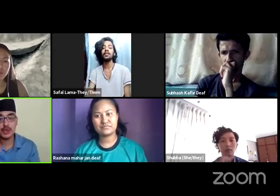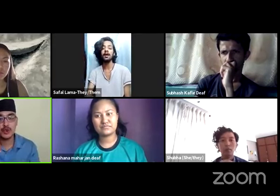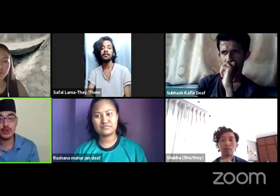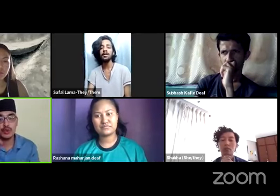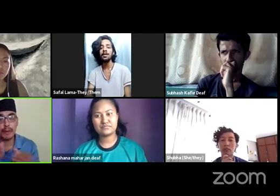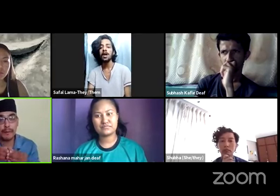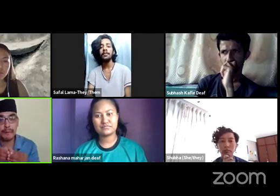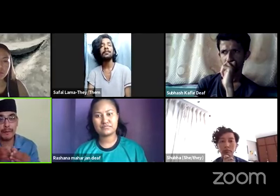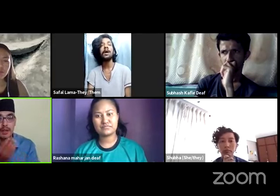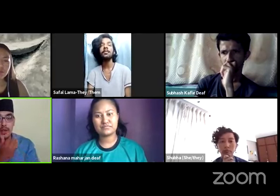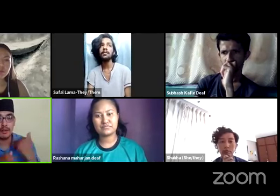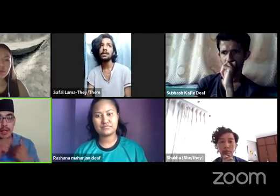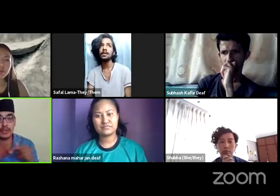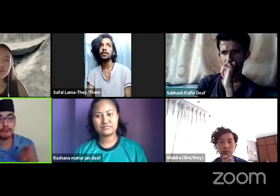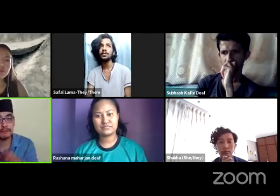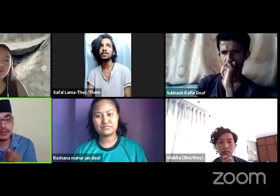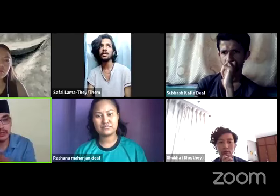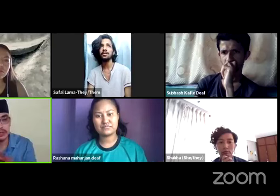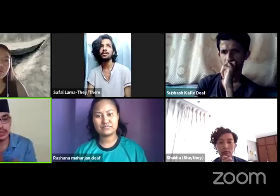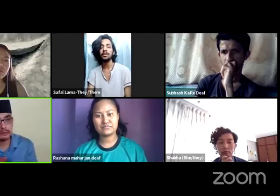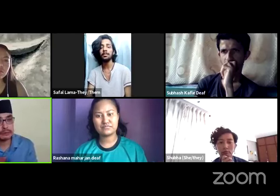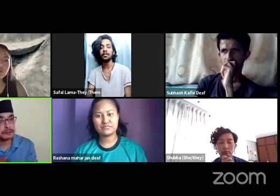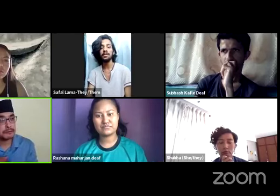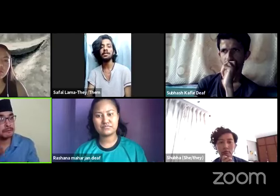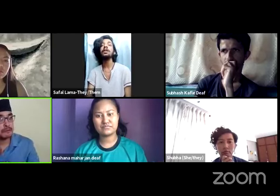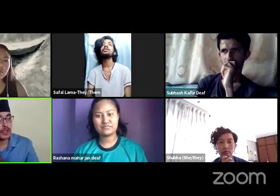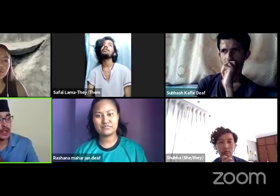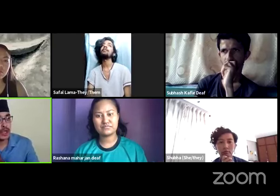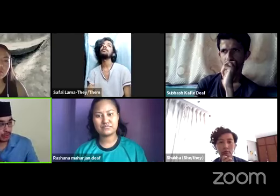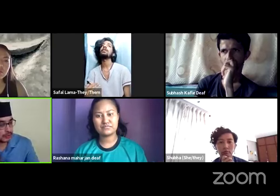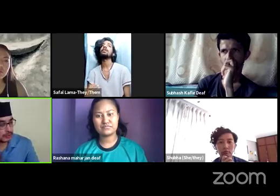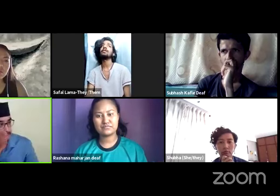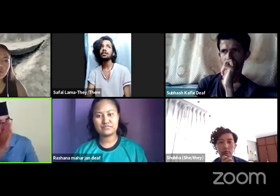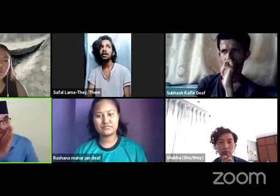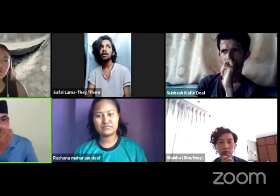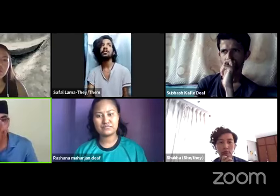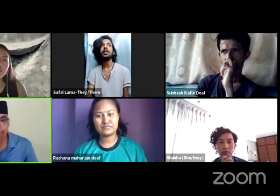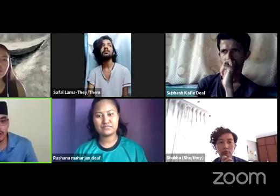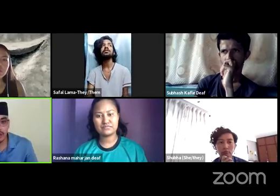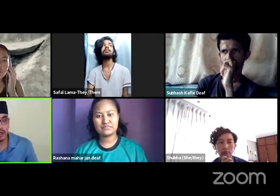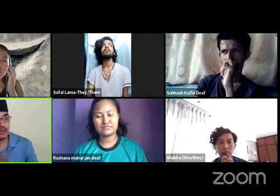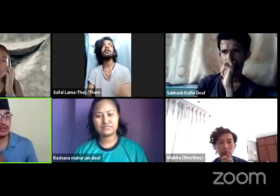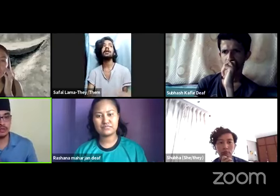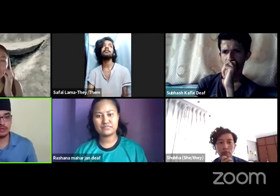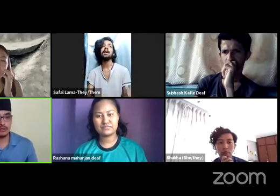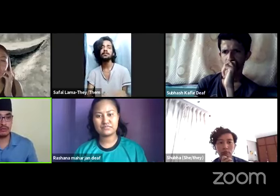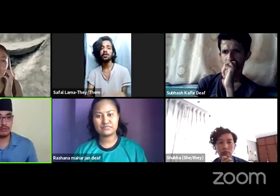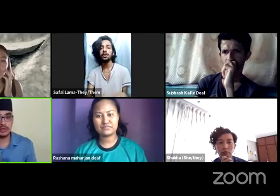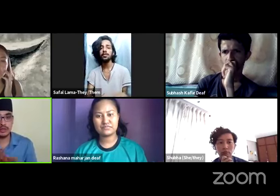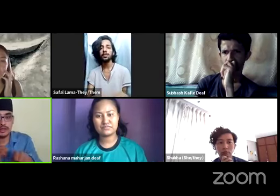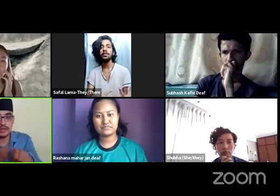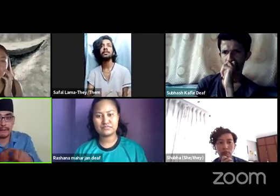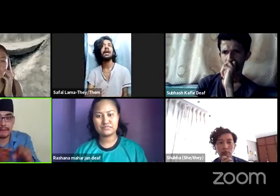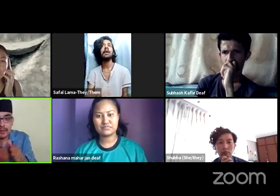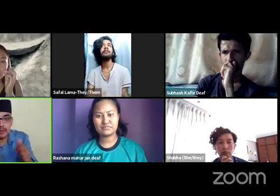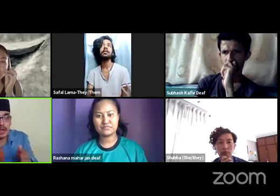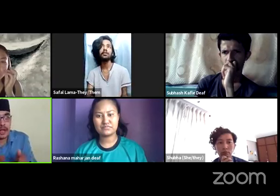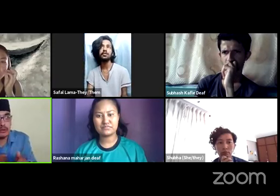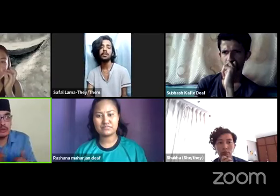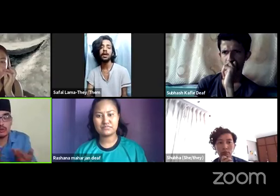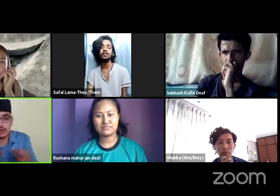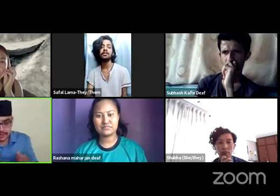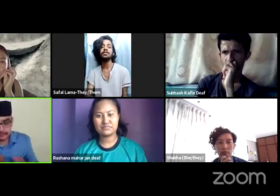चाहिँ यो कुरामा आफैमाथि कन्फ्युजन लाग्छ. किनभनेपछि जब हामी एउटा समय आउँछ जब आफूलाई एक्सप्लोर गर्ने पिरियडहरूमा चाहिँ